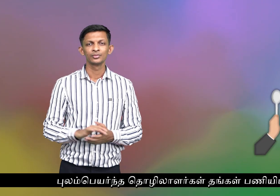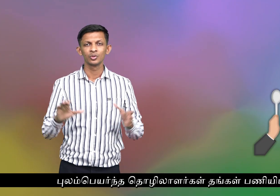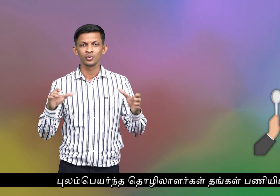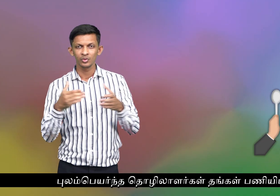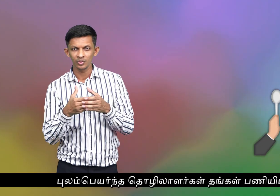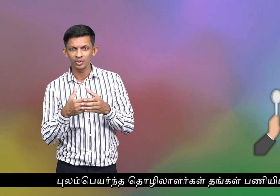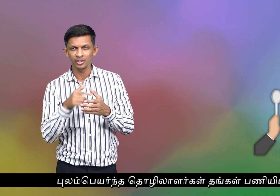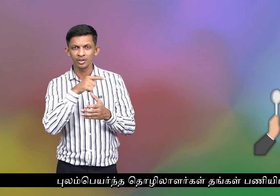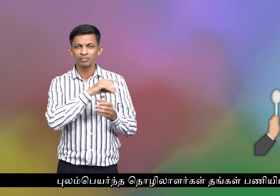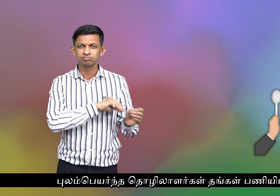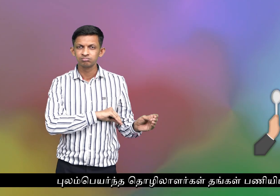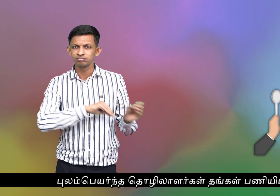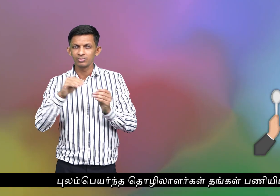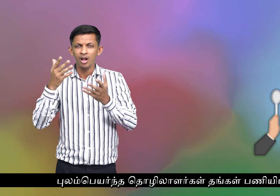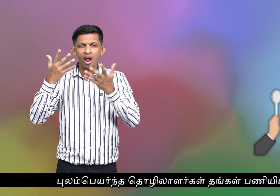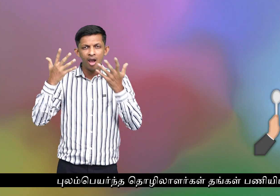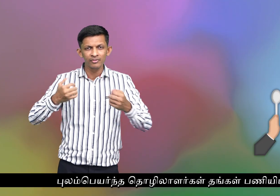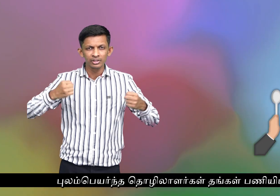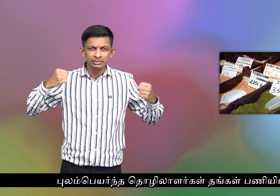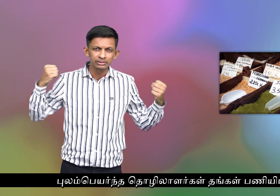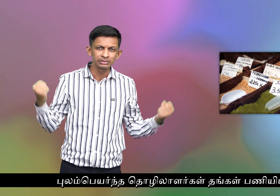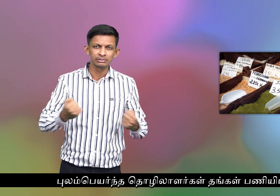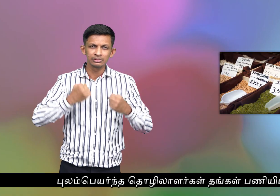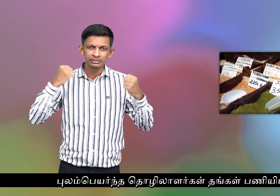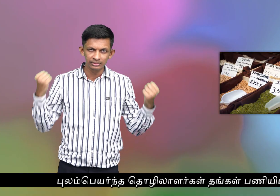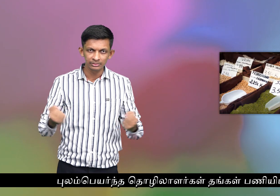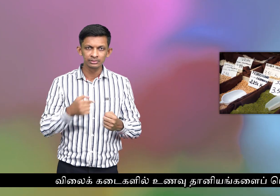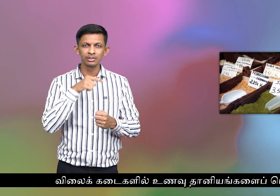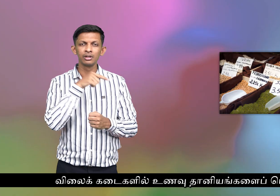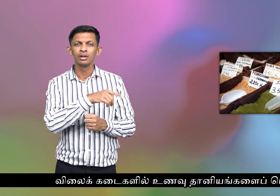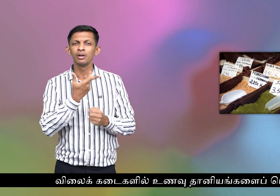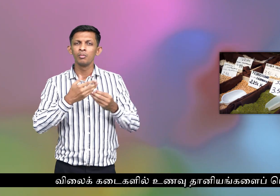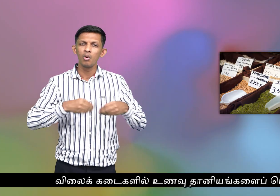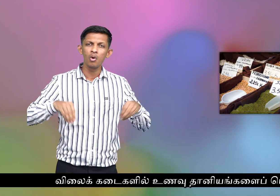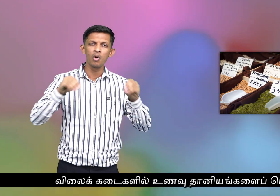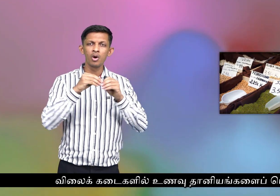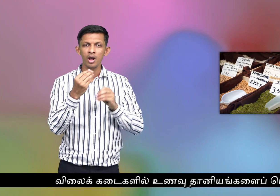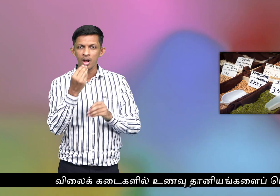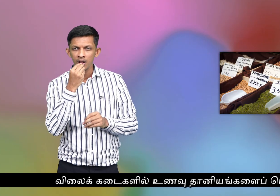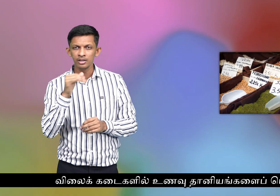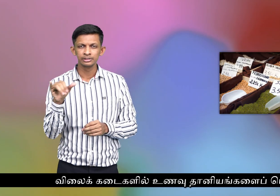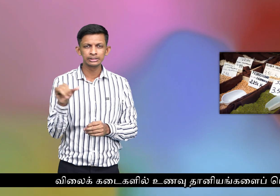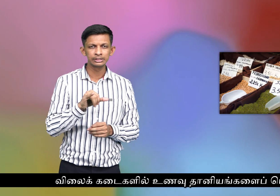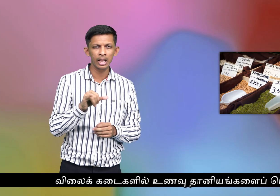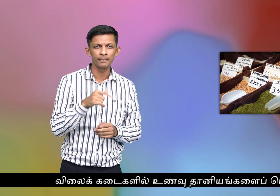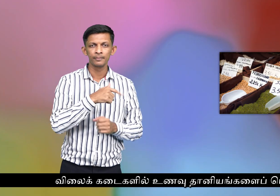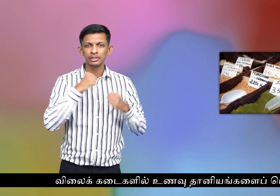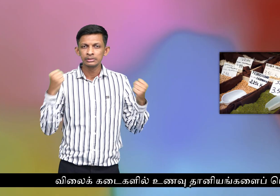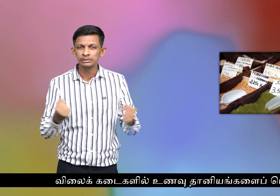புலம்பெயர்ந்த தொழிலாளர்கள் தங்கள் பணியிடங்களில் நியாய விலைக் கடைகளில் உணவு தானியங்களை பெற